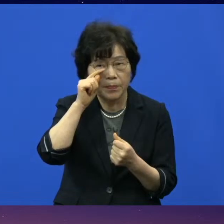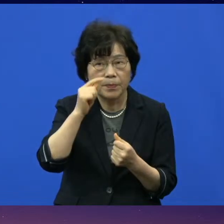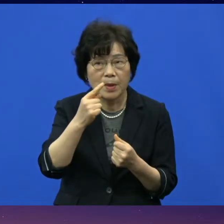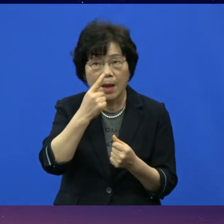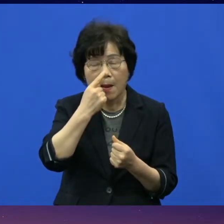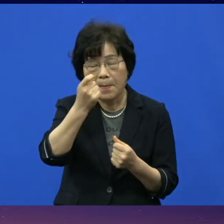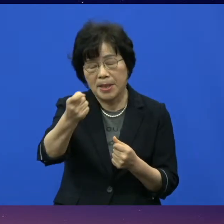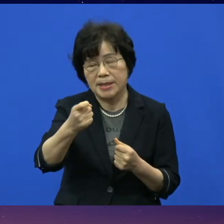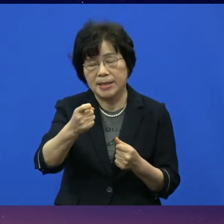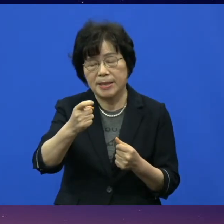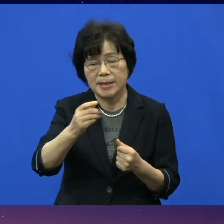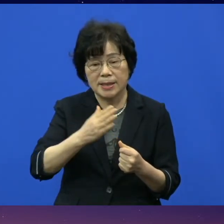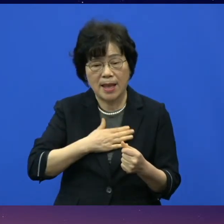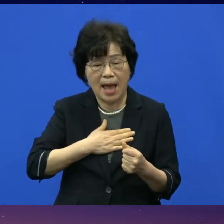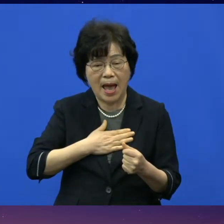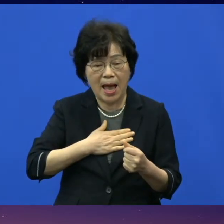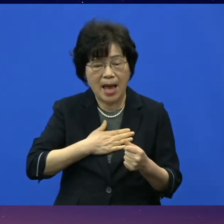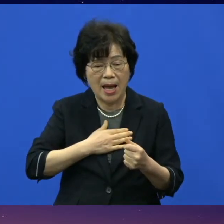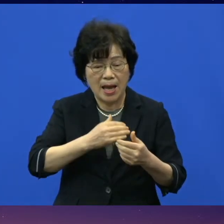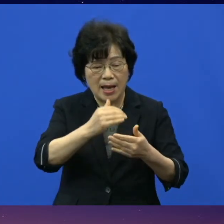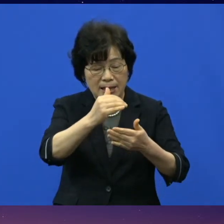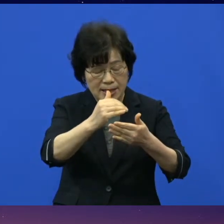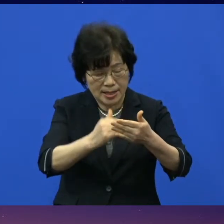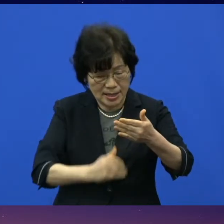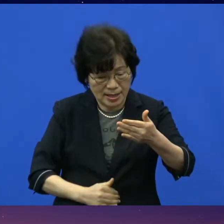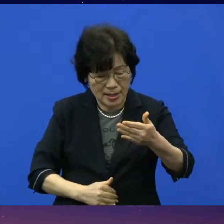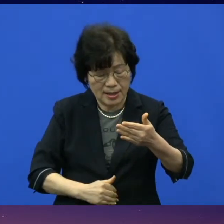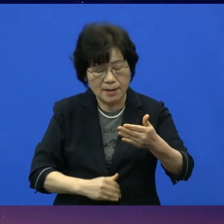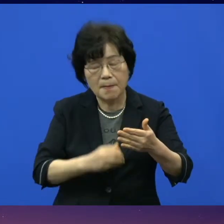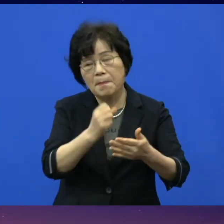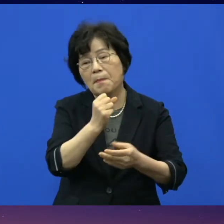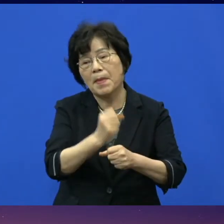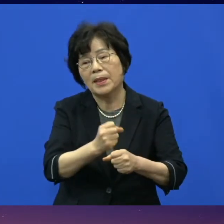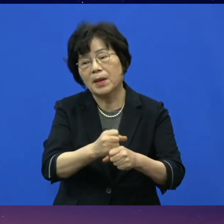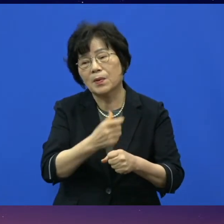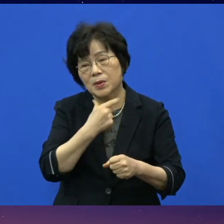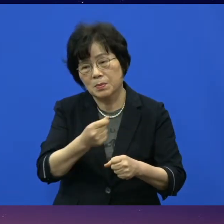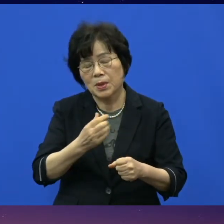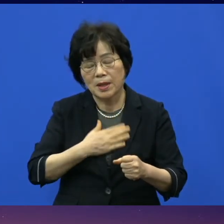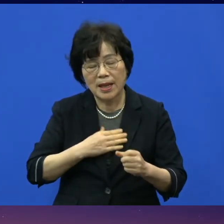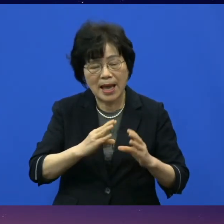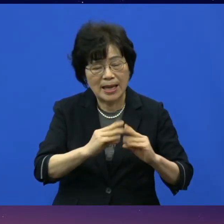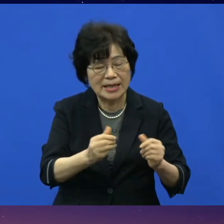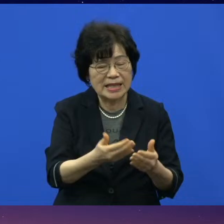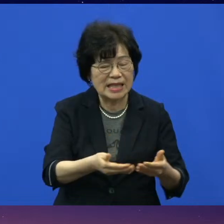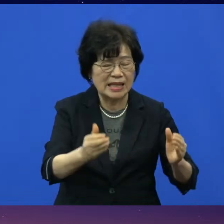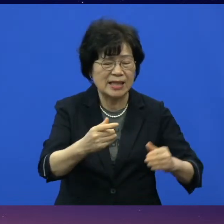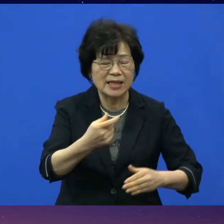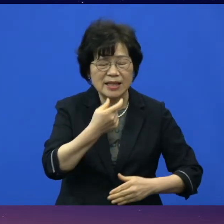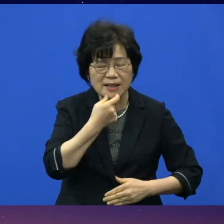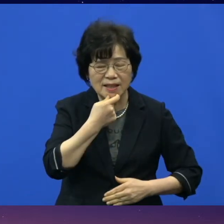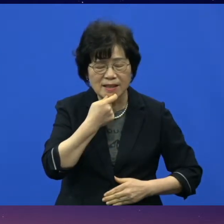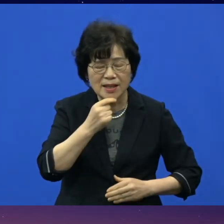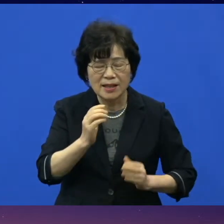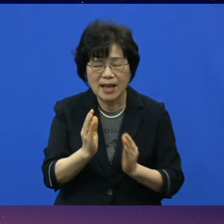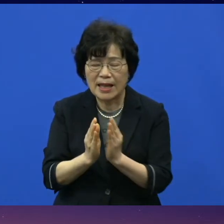멋진 스펙을 만들고 싶어요. 우리는 내가 질그릇이기를 원하지 않습니다. 나는 다이아몬드로